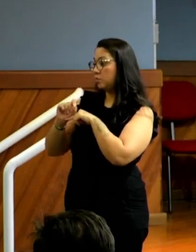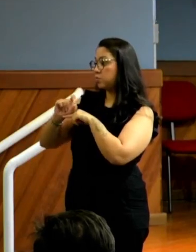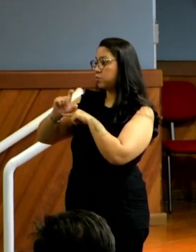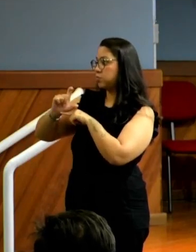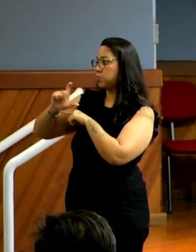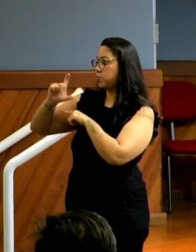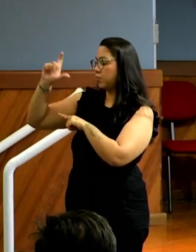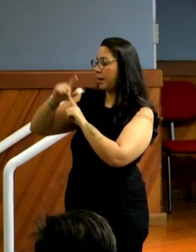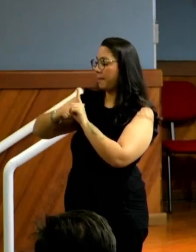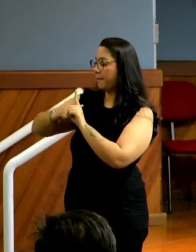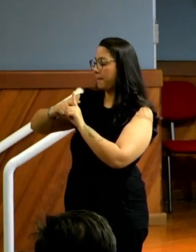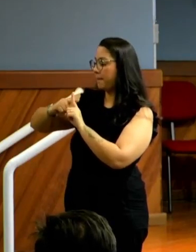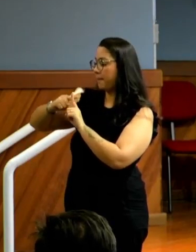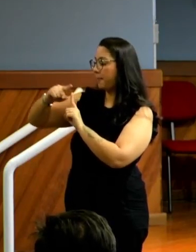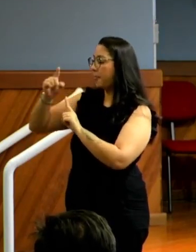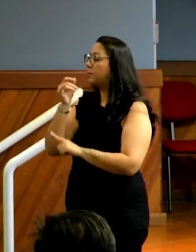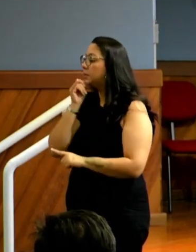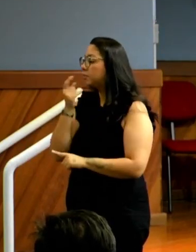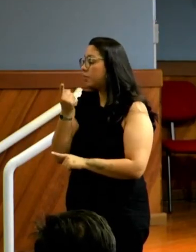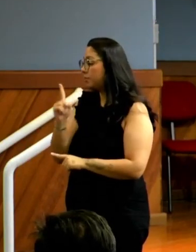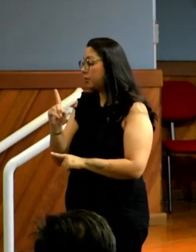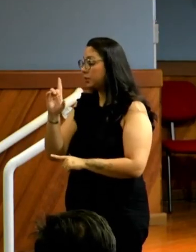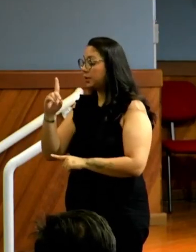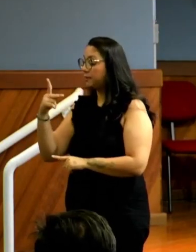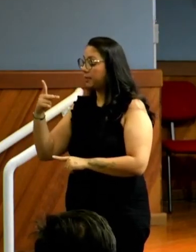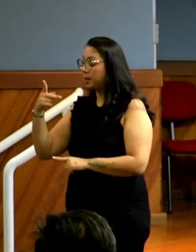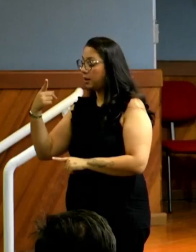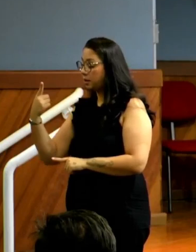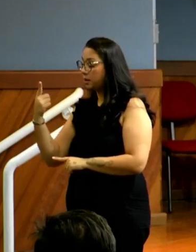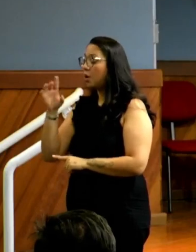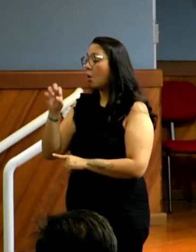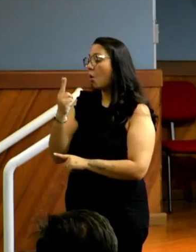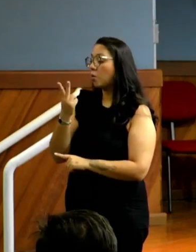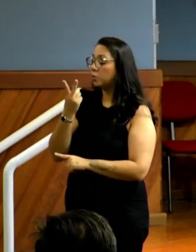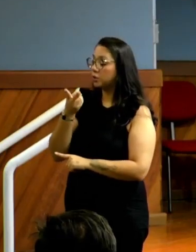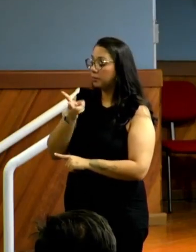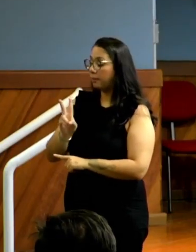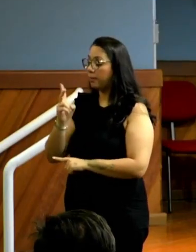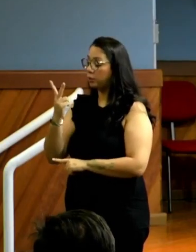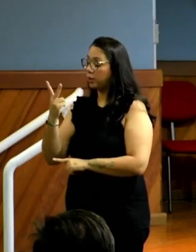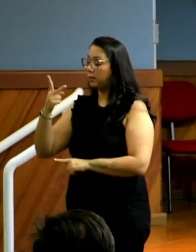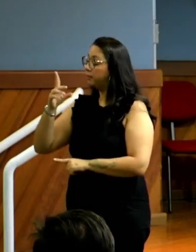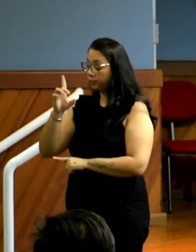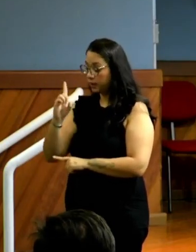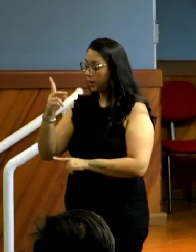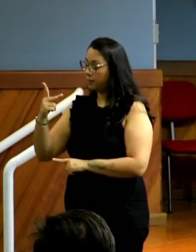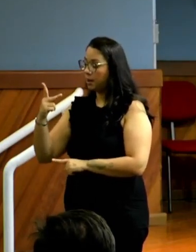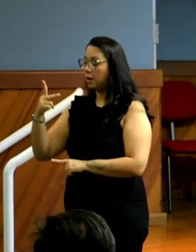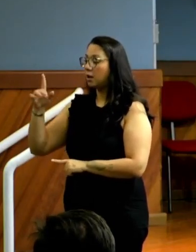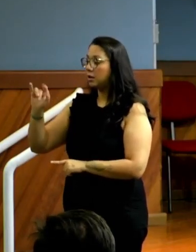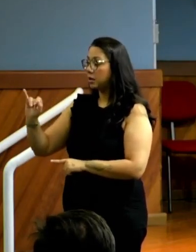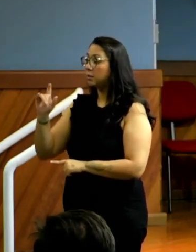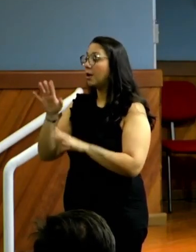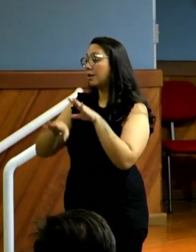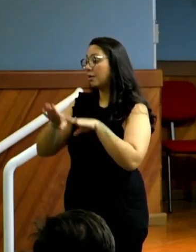conta, fazendo, por exemplo, 1000 dpi ou 1200 dpi, quando é o caso. Até para tentar melhorar um pouco, vamos dizer, a